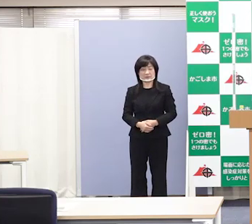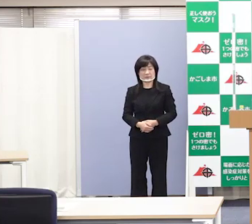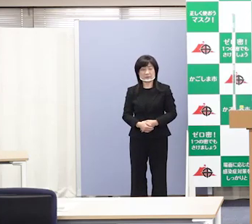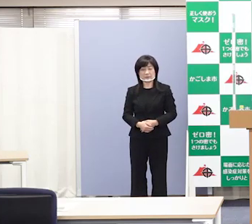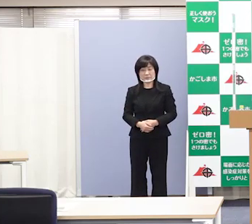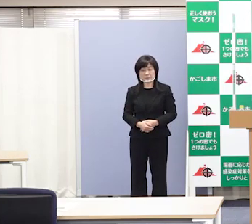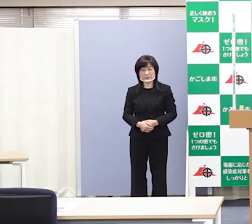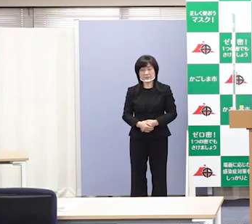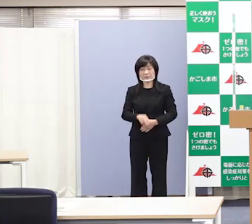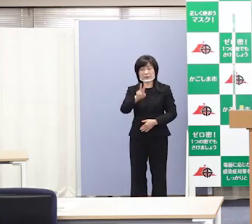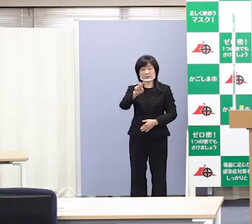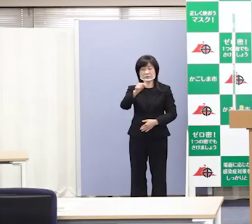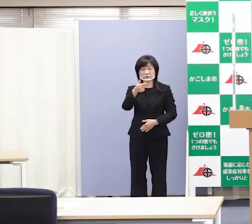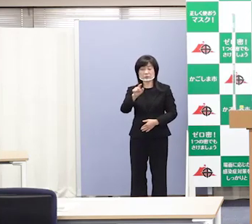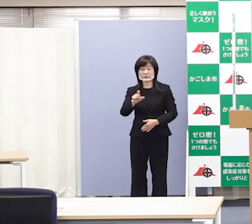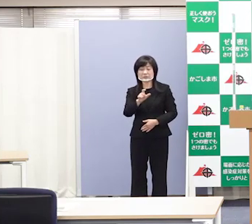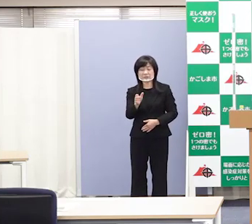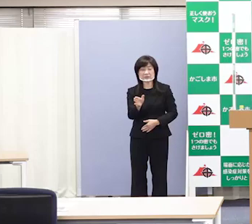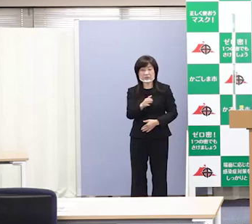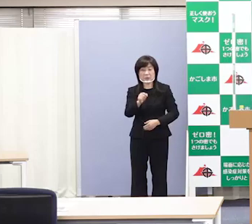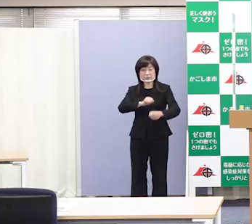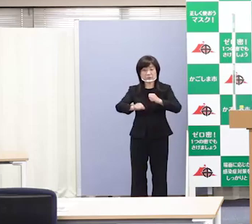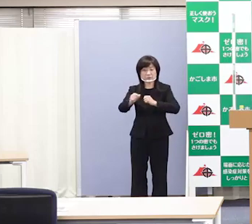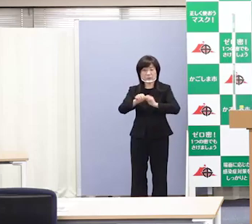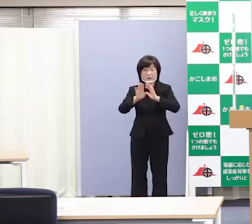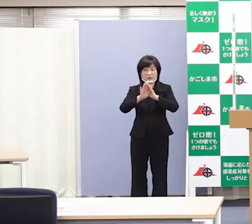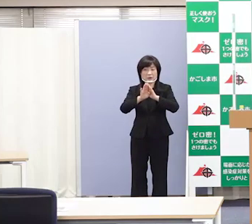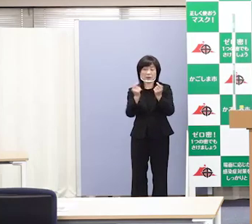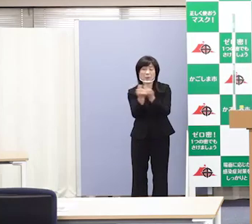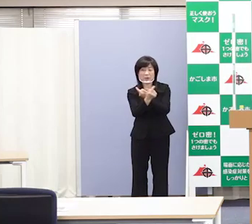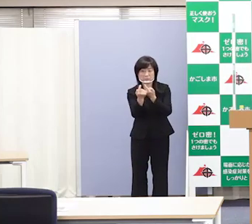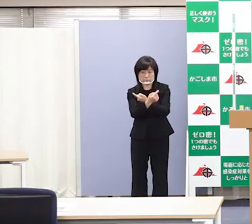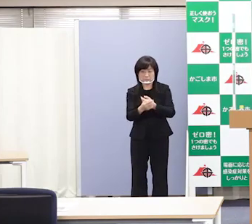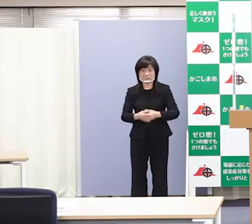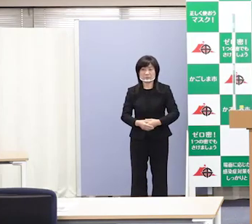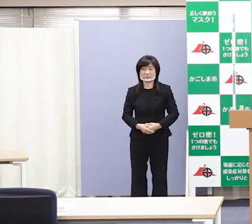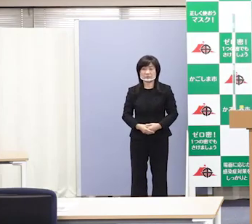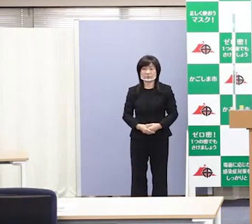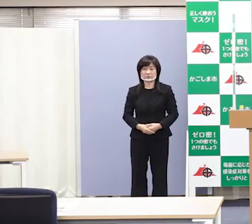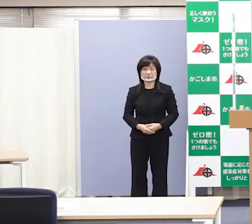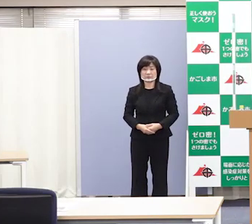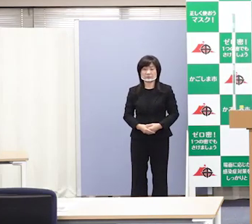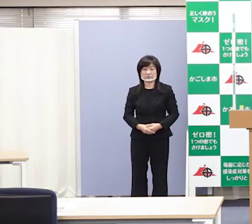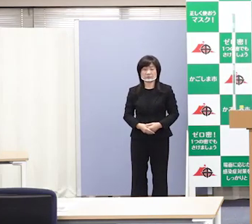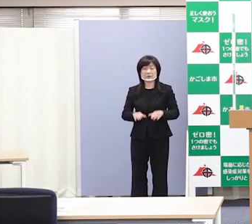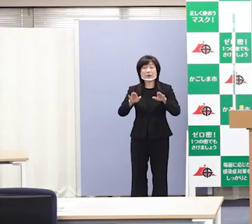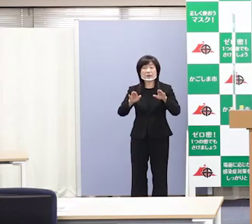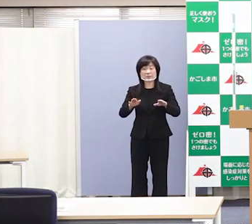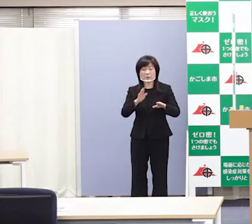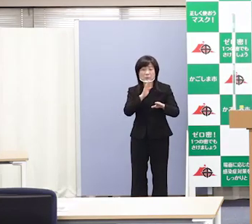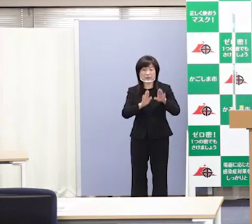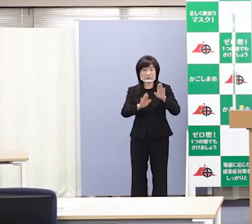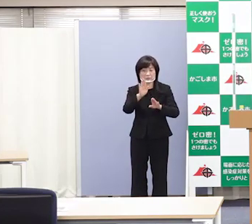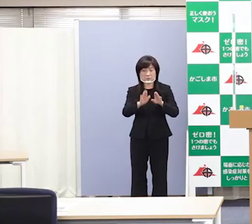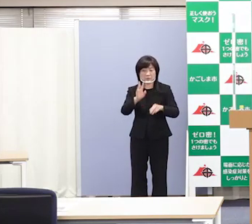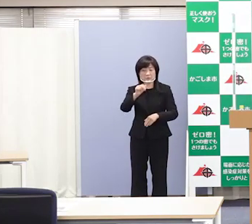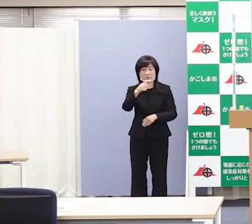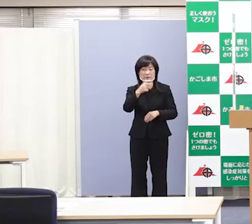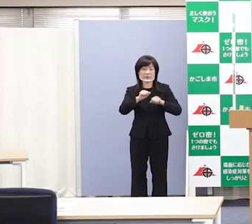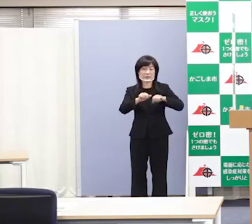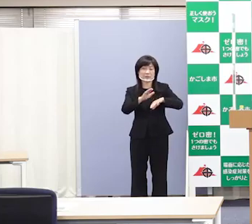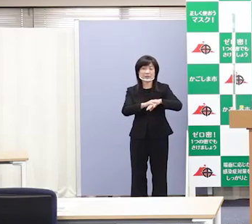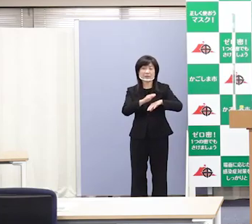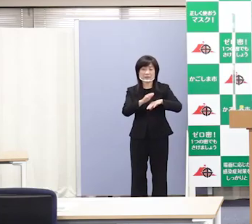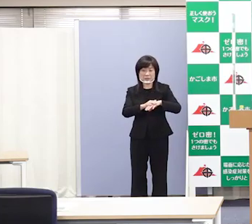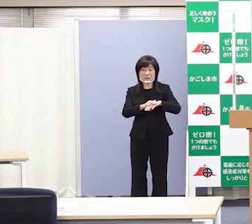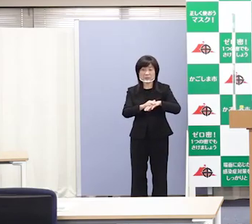26日から運用がですね変わって、これは 今現状のですね市のやり方というのは